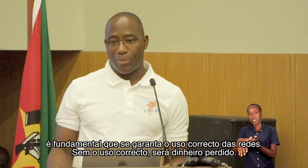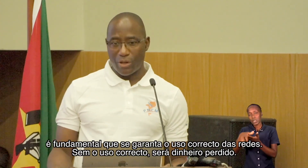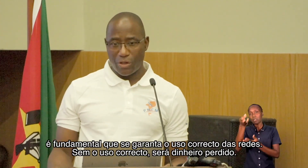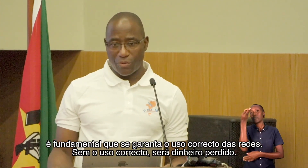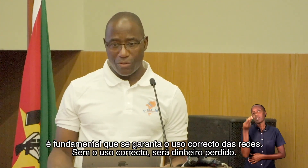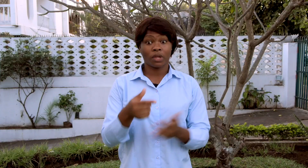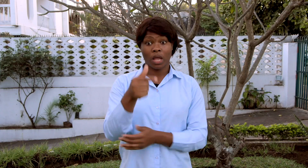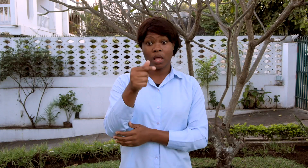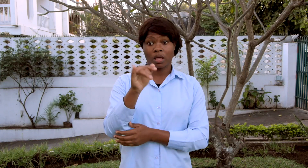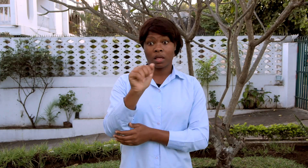perdido.